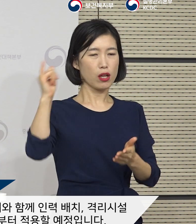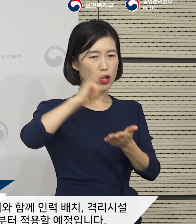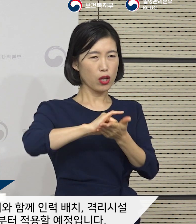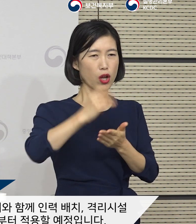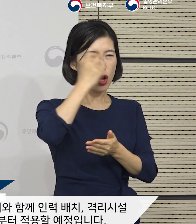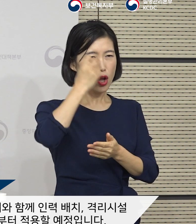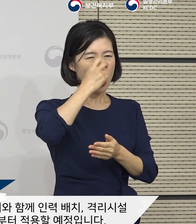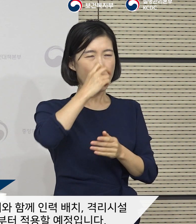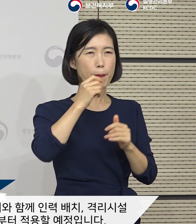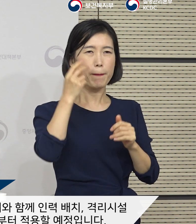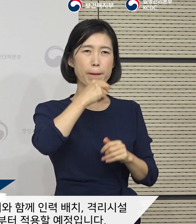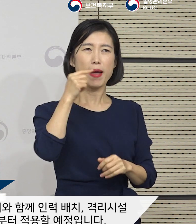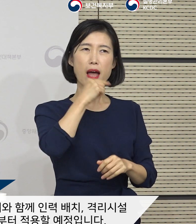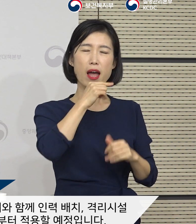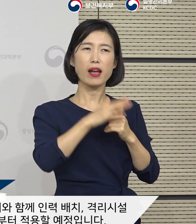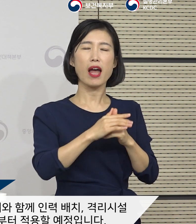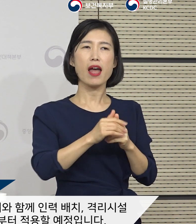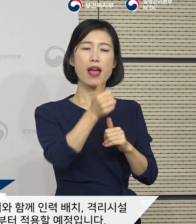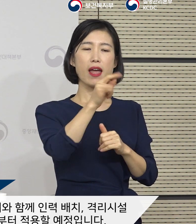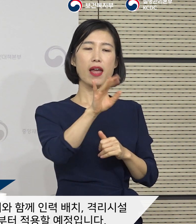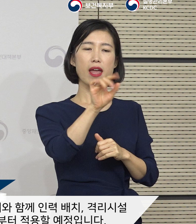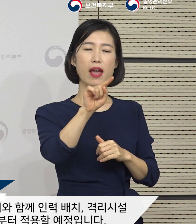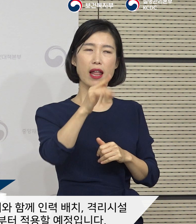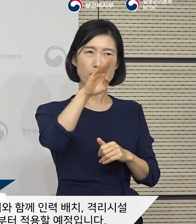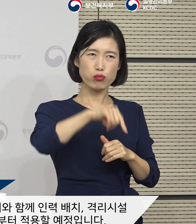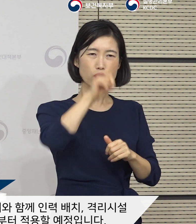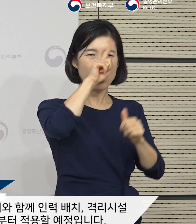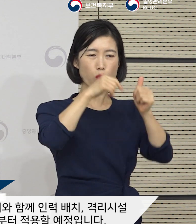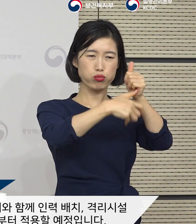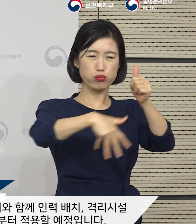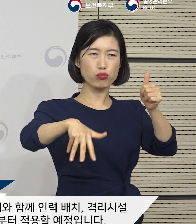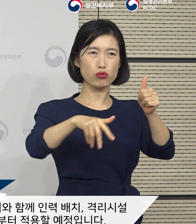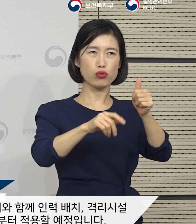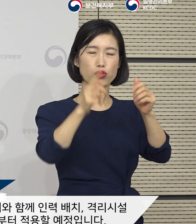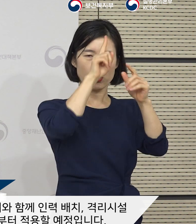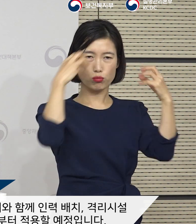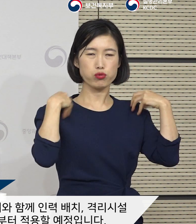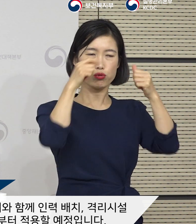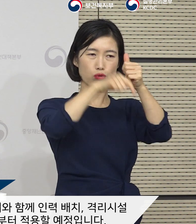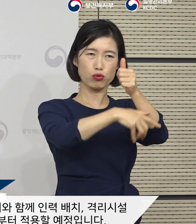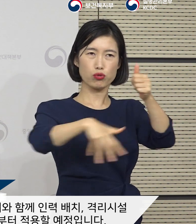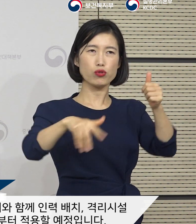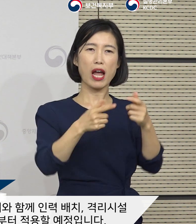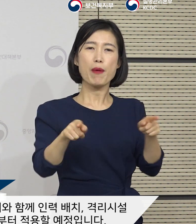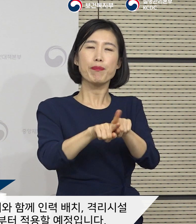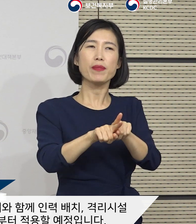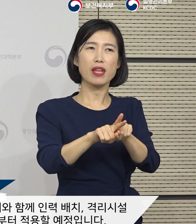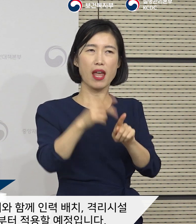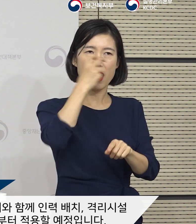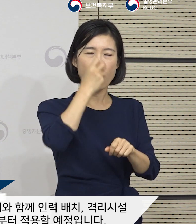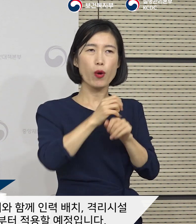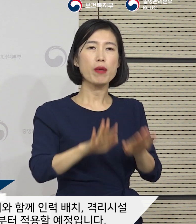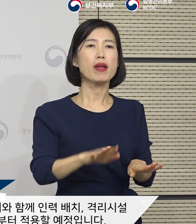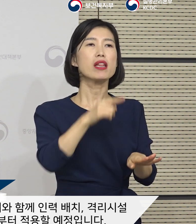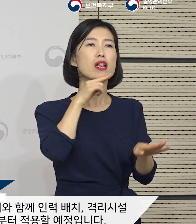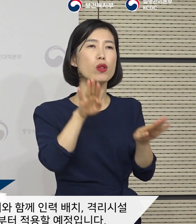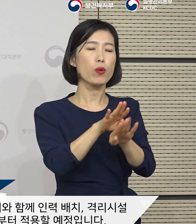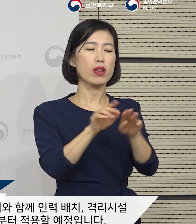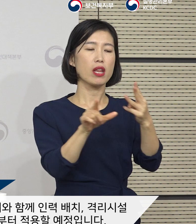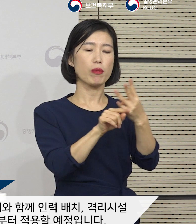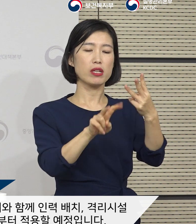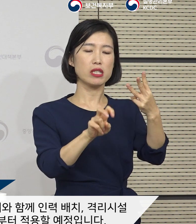조치는 행안부, 국방부 등 관계부처와 함께 인력 배치, 격리시설 확충 등의 준비를 거쳐 이번 주 일요일인